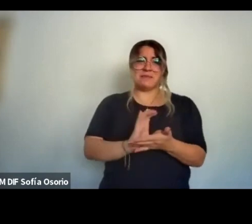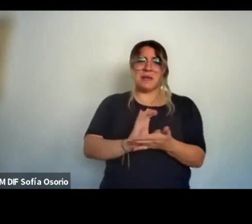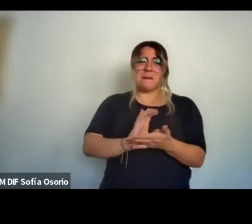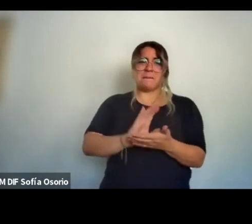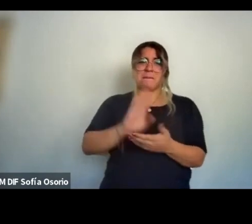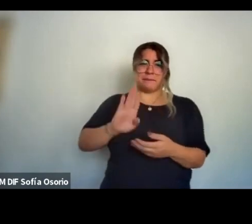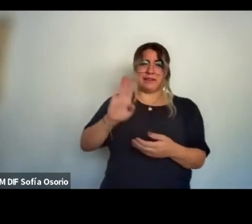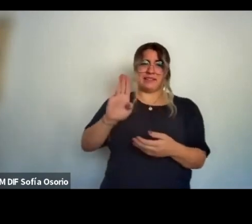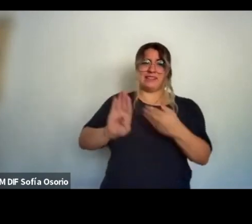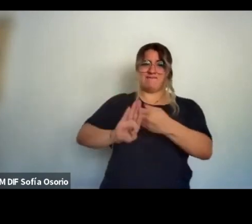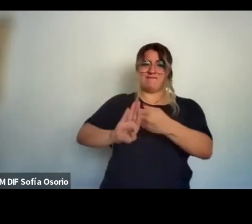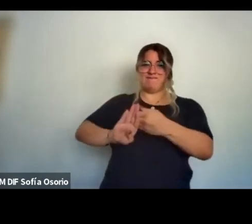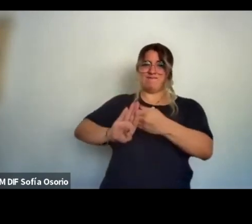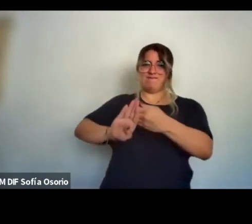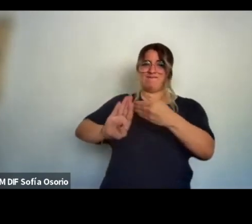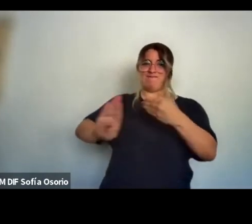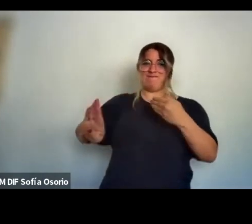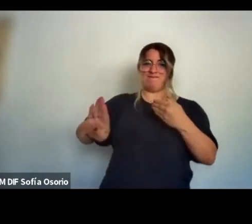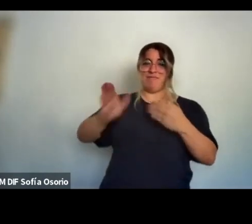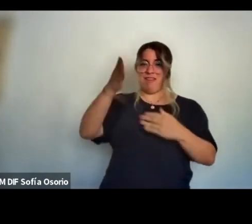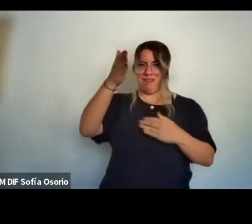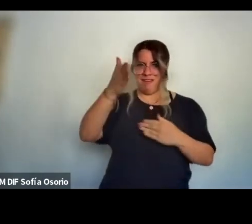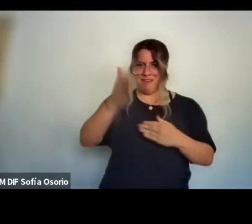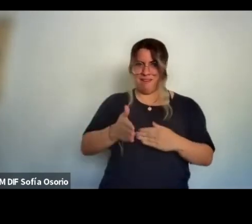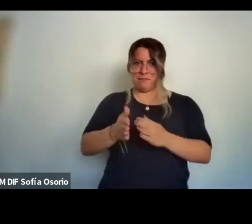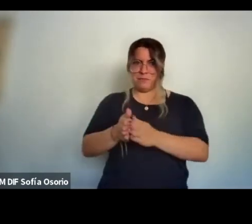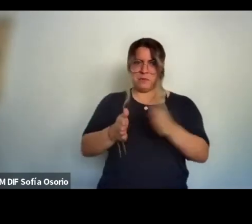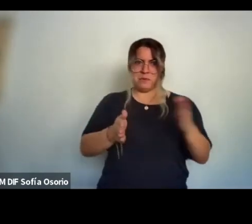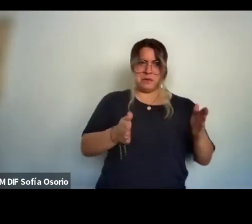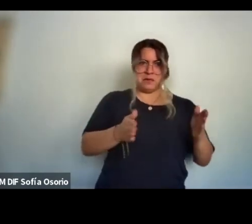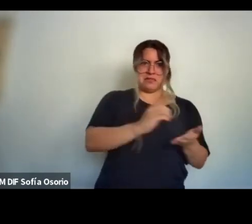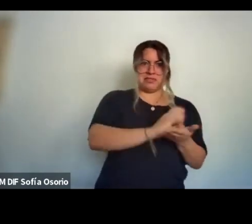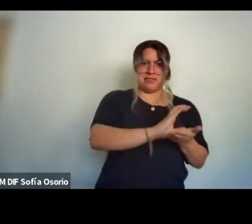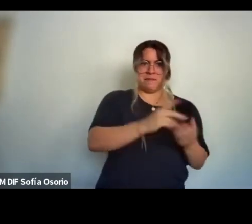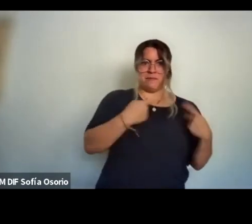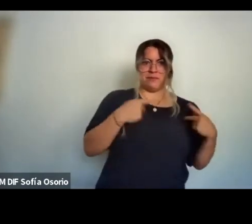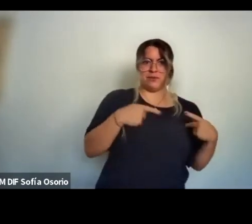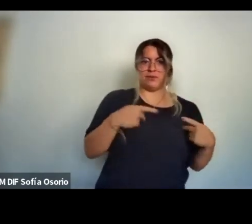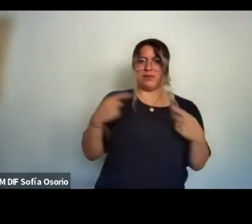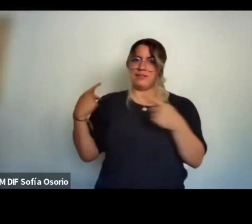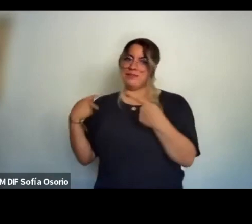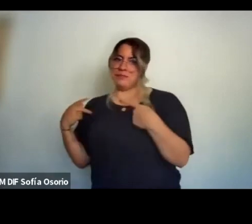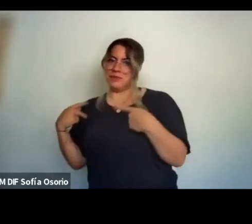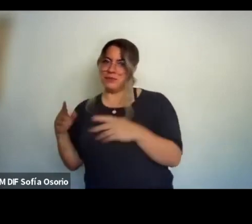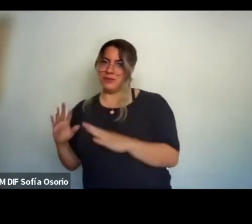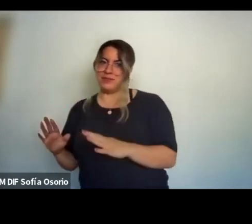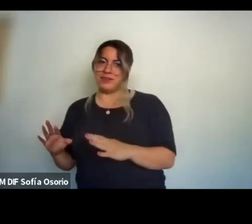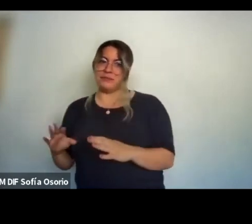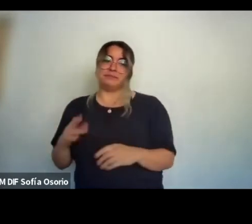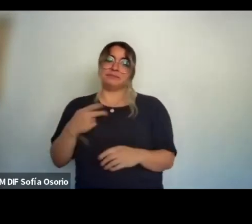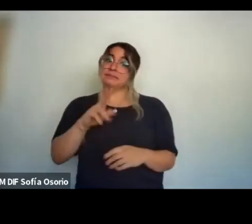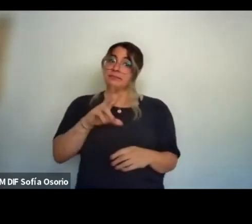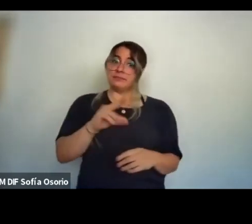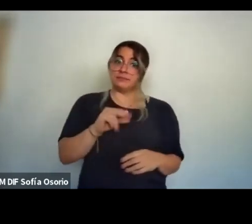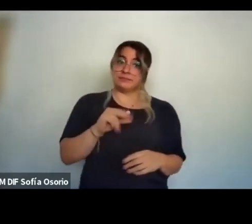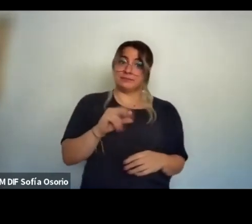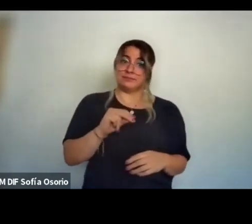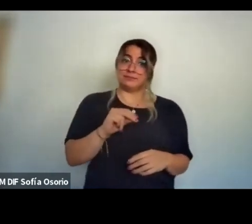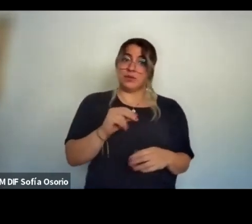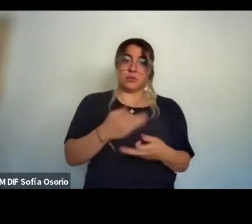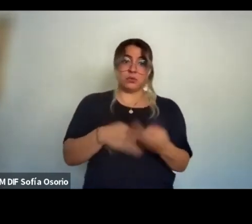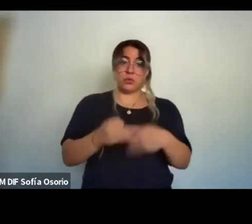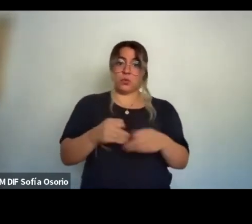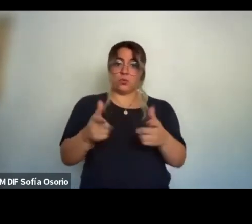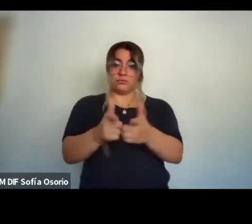recalca precisamente la cuestión en el sujeto y no en el sistema, en el modelo civilizatorio del que formamos parte, ¿no?